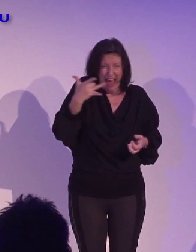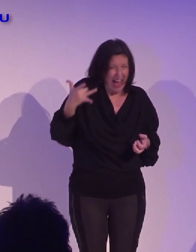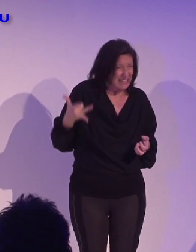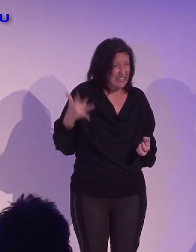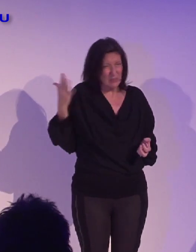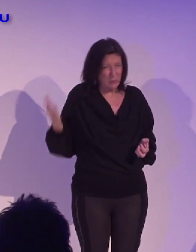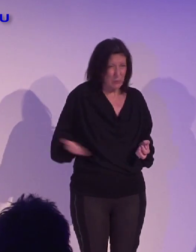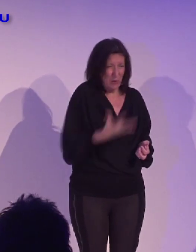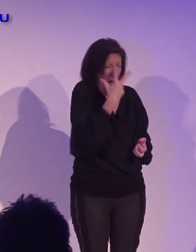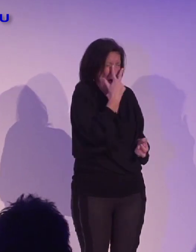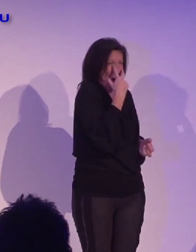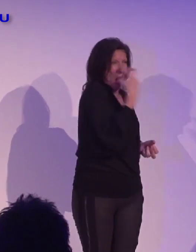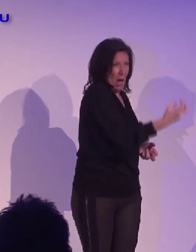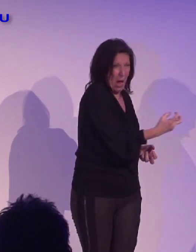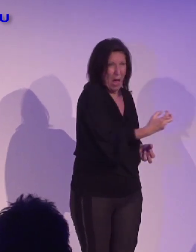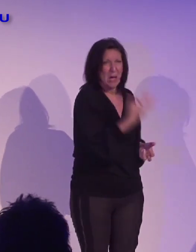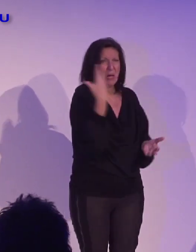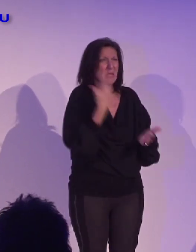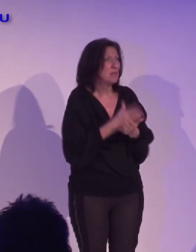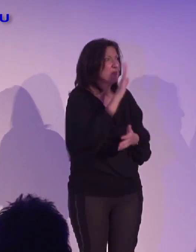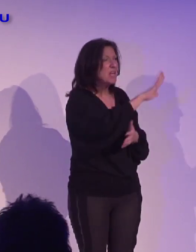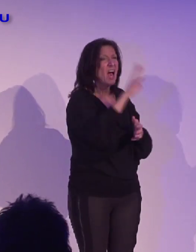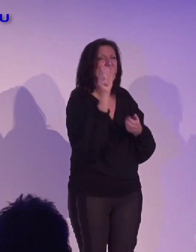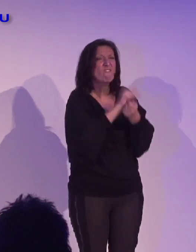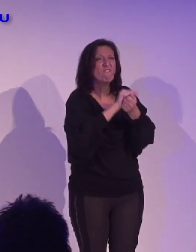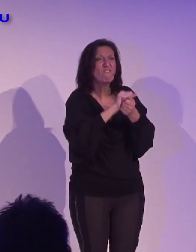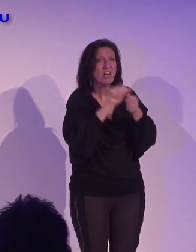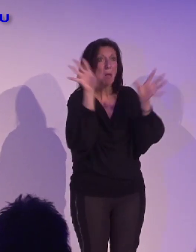Um sich zu rächen, lässt sie Franziskas Wäsche eingehen.